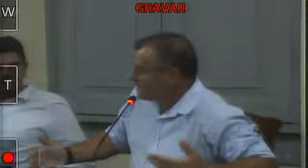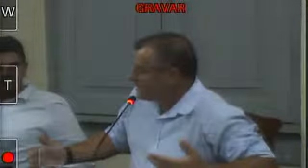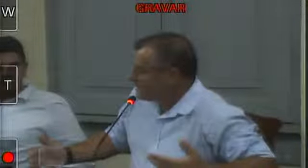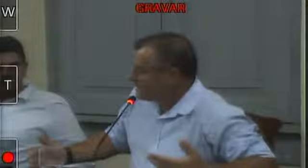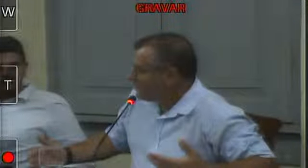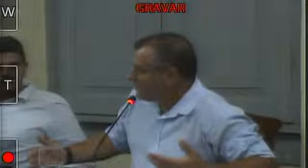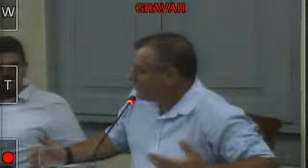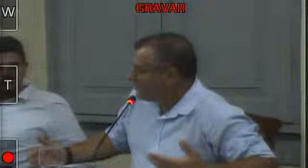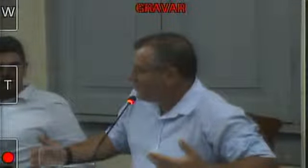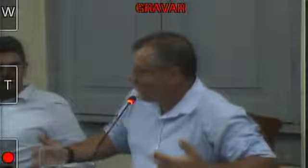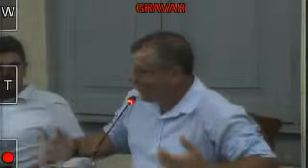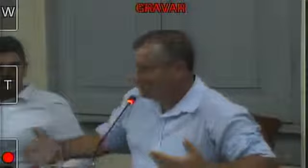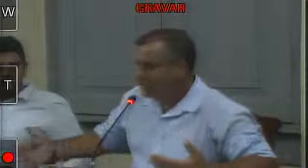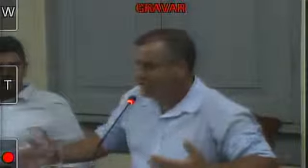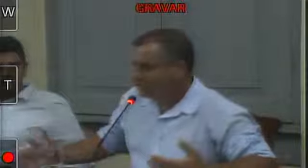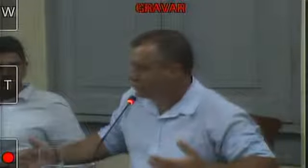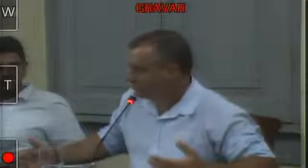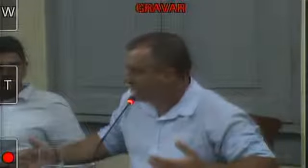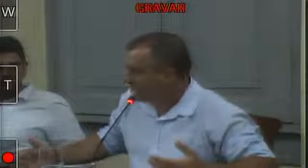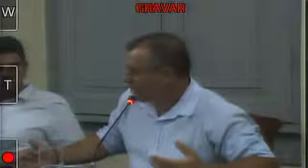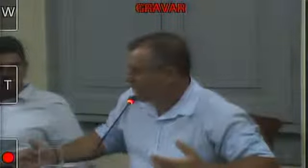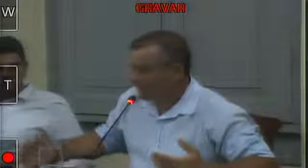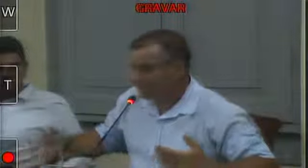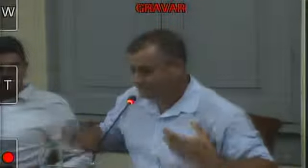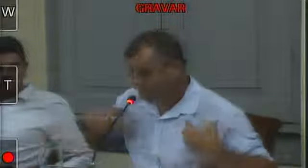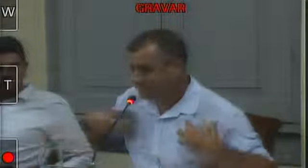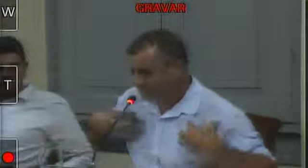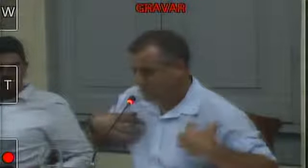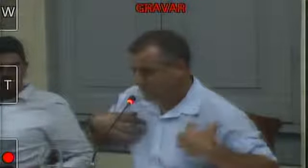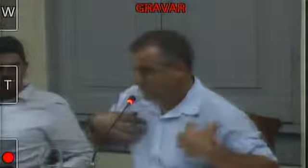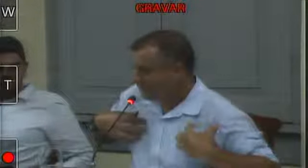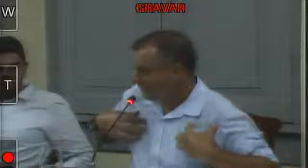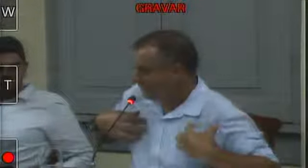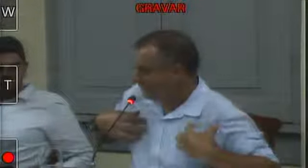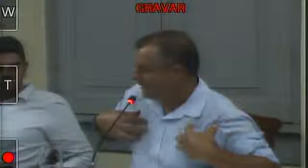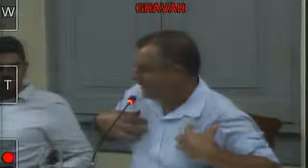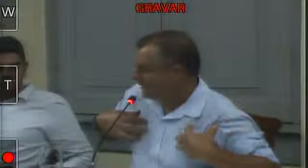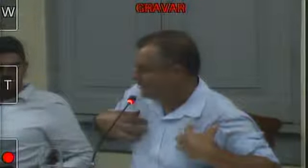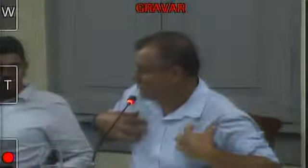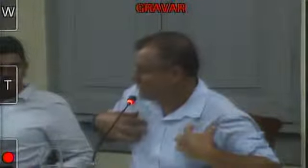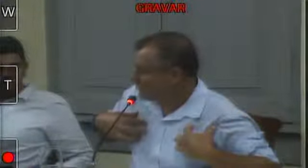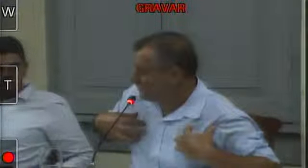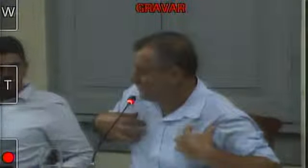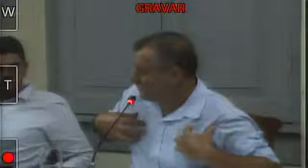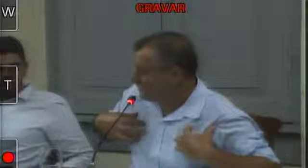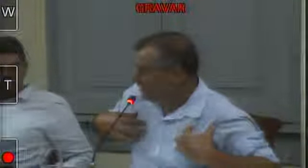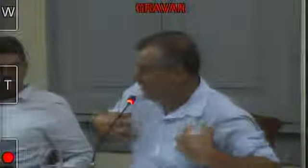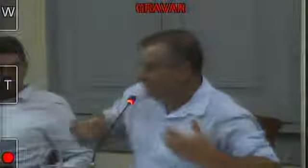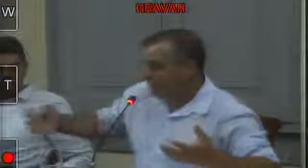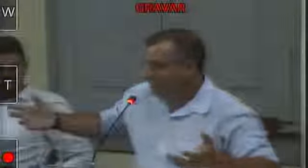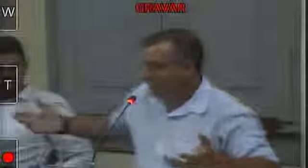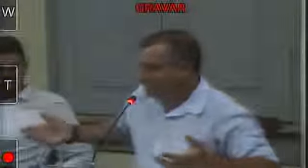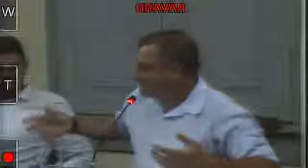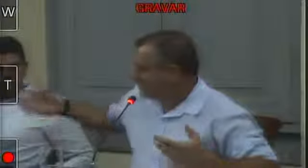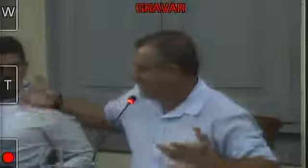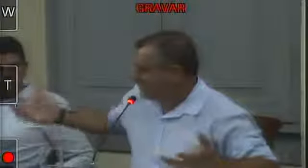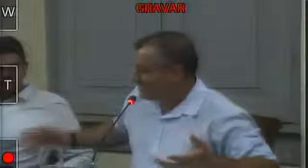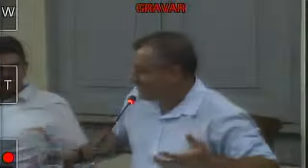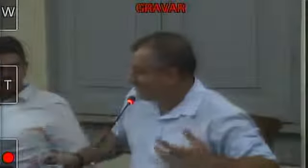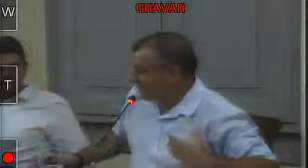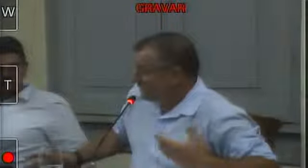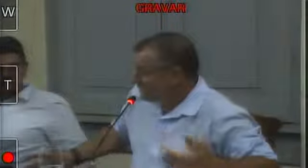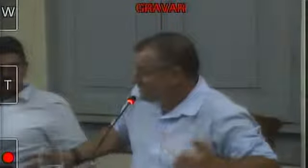importantes ainda para a gente discutir. Aí, na minha maneira de ver, nós convocamos